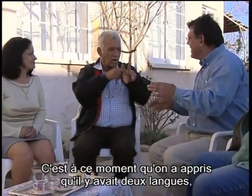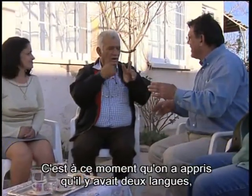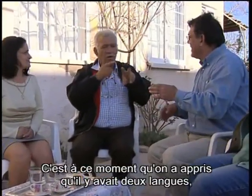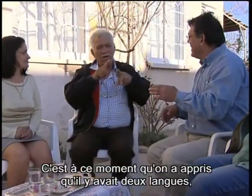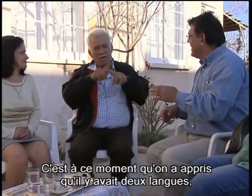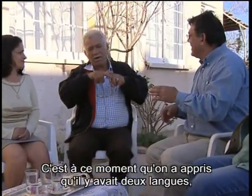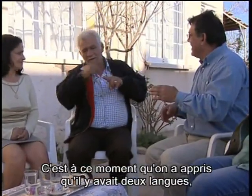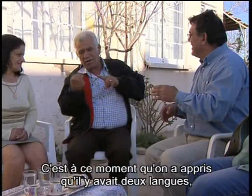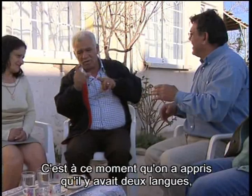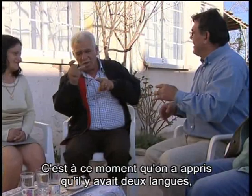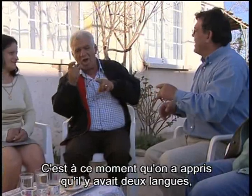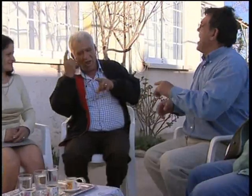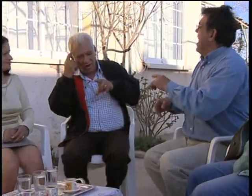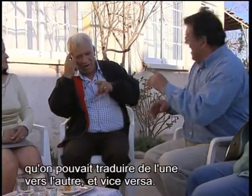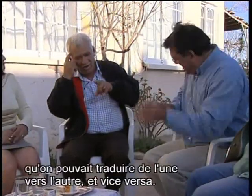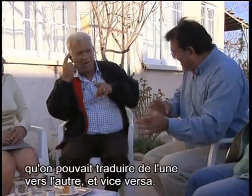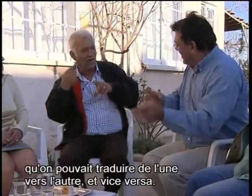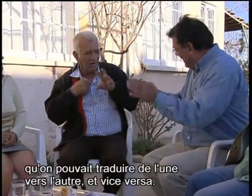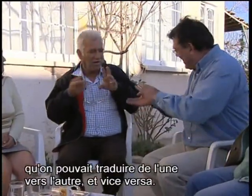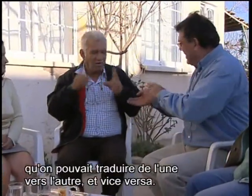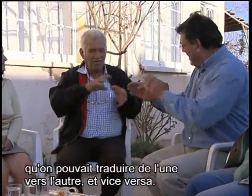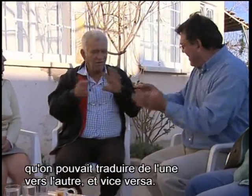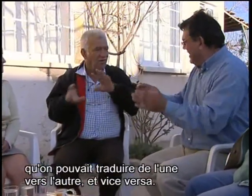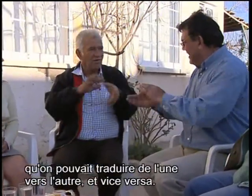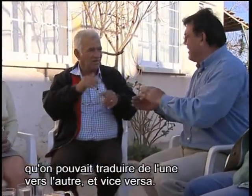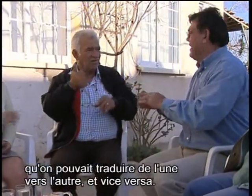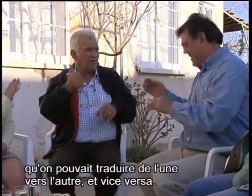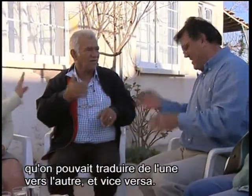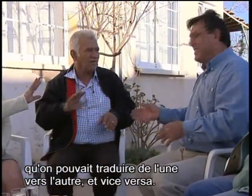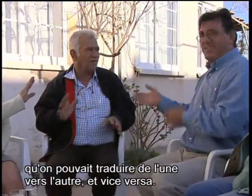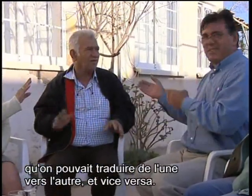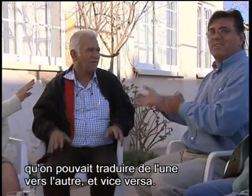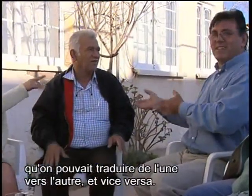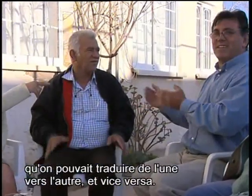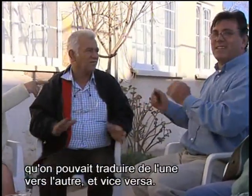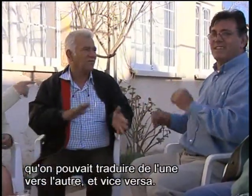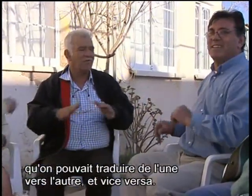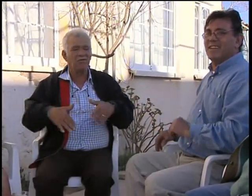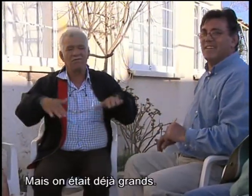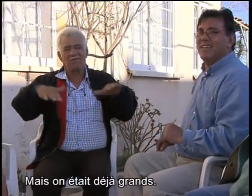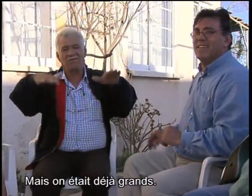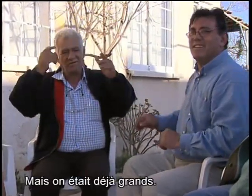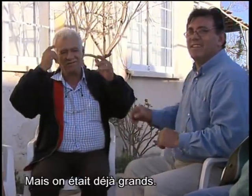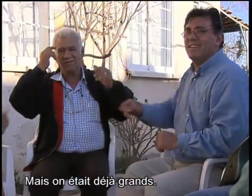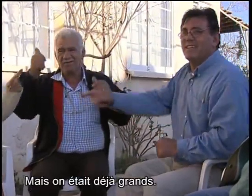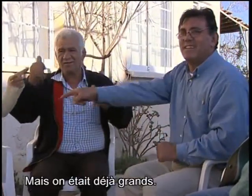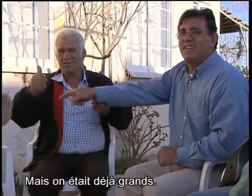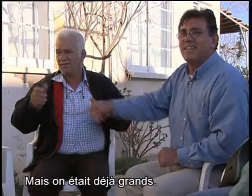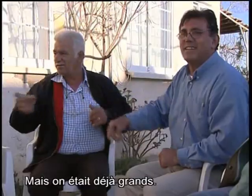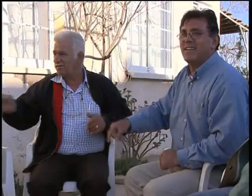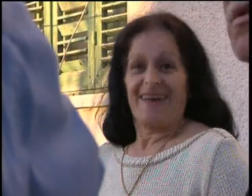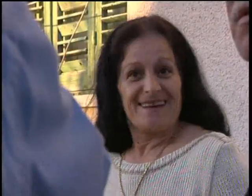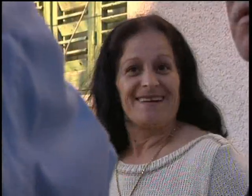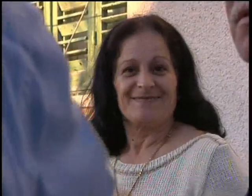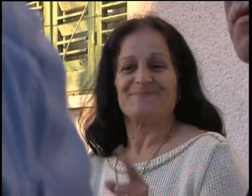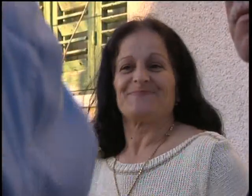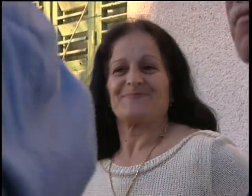qu'on a appris qu'il y avait deux langues, qu'on pouvait traduire de l'une vers l'autre et vice-versa. Mais on était déjà grands.